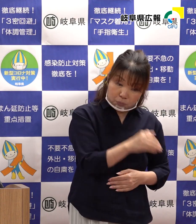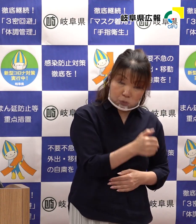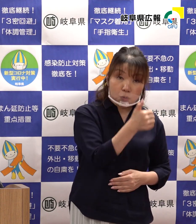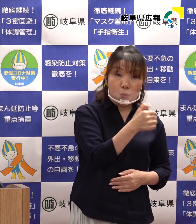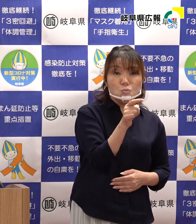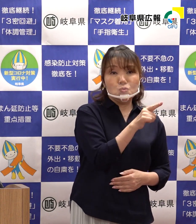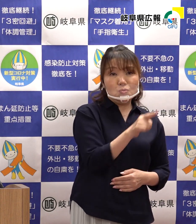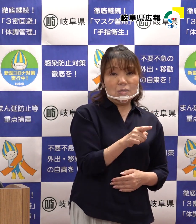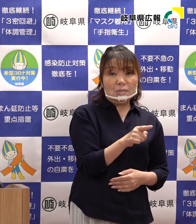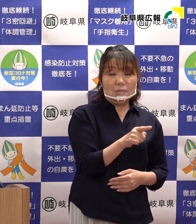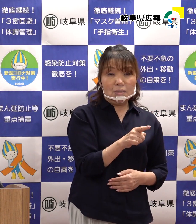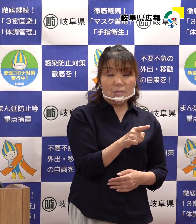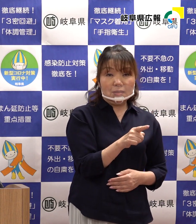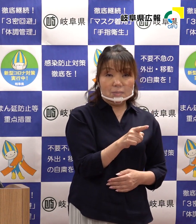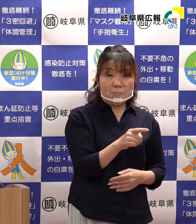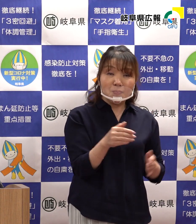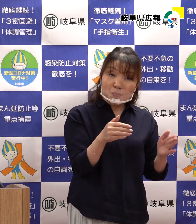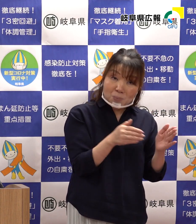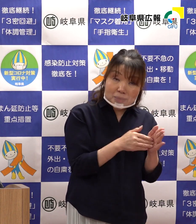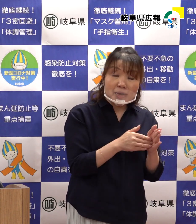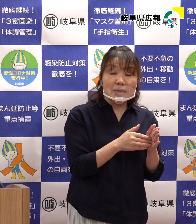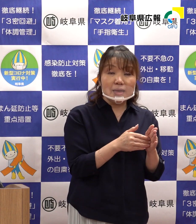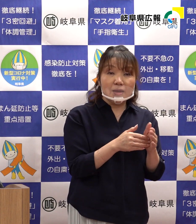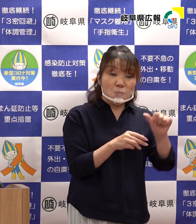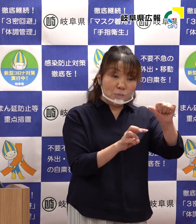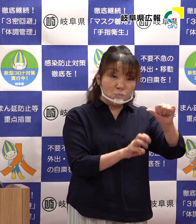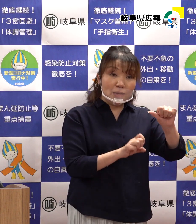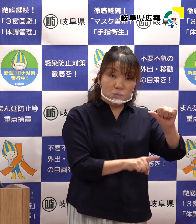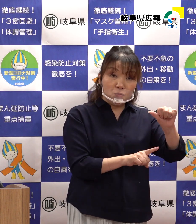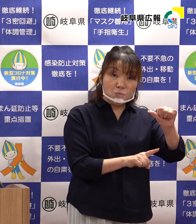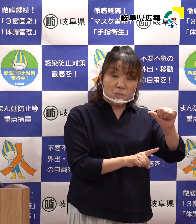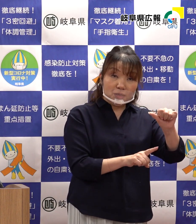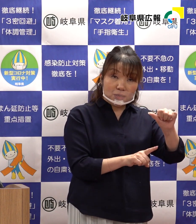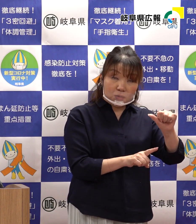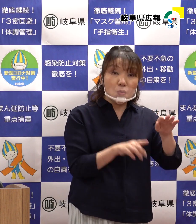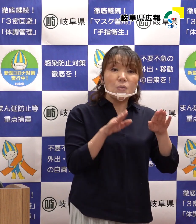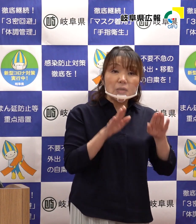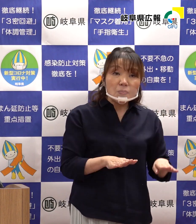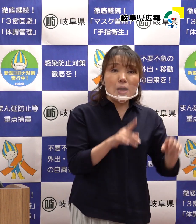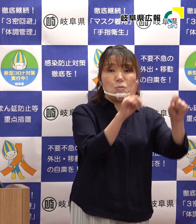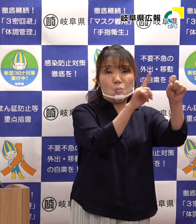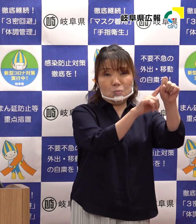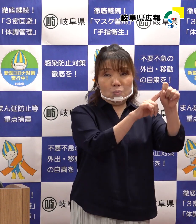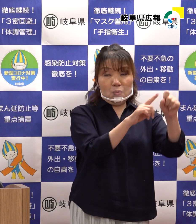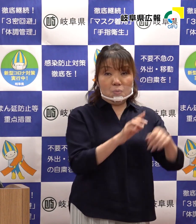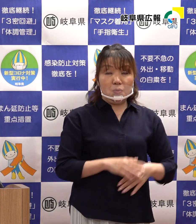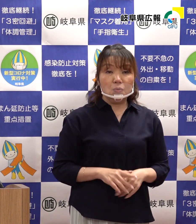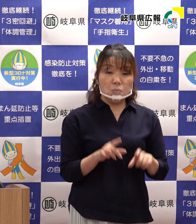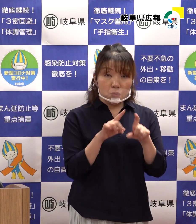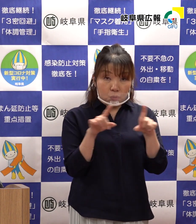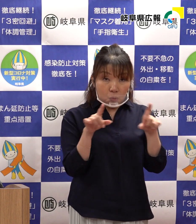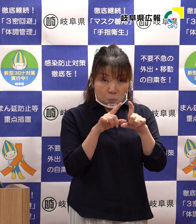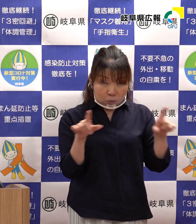5月31日にですね、持っていきたいというのが私どもの差し当たりの目標であります。も